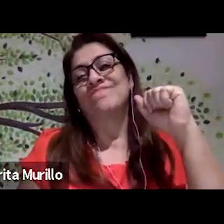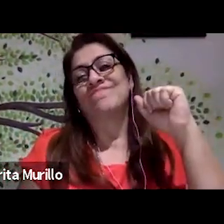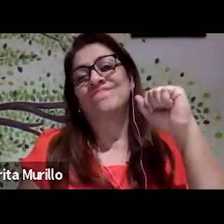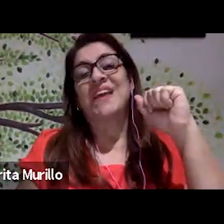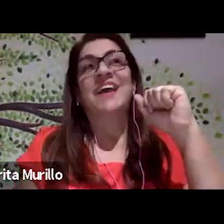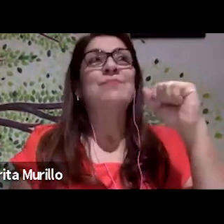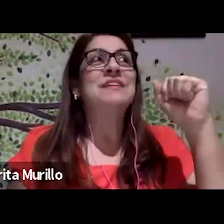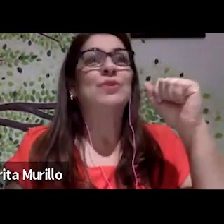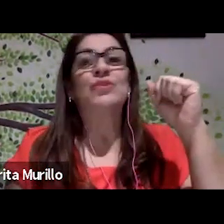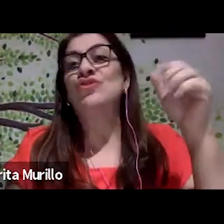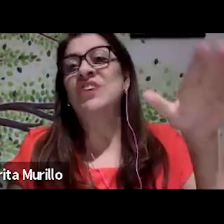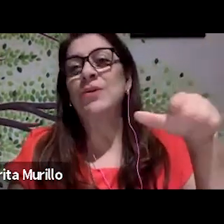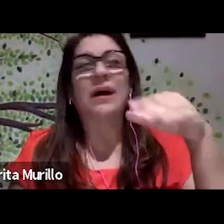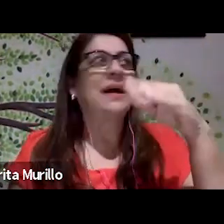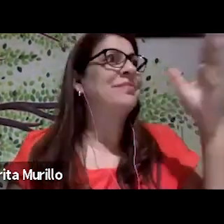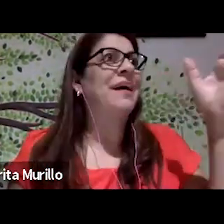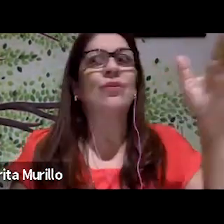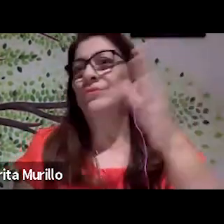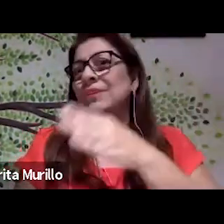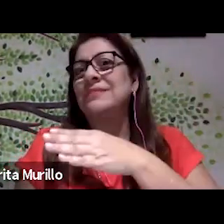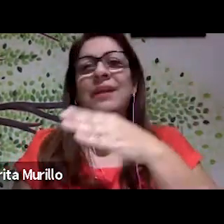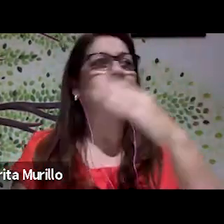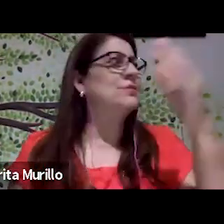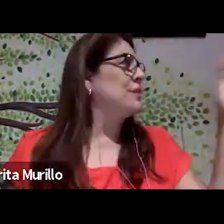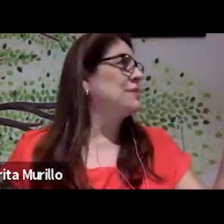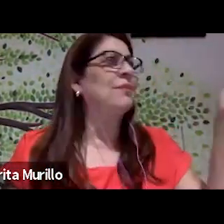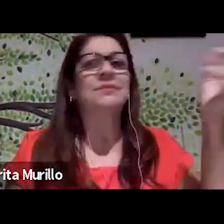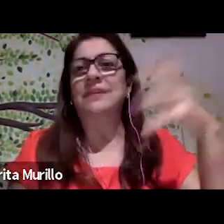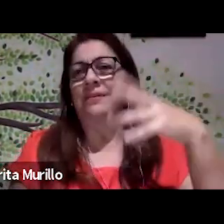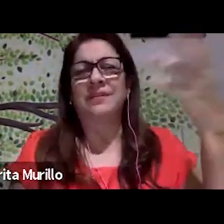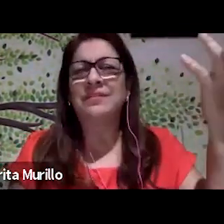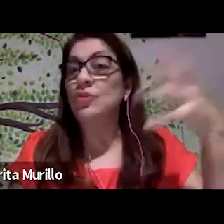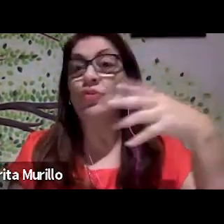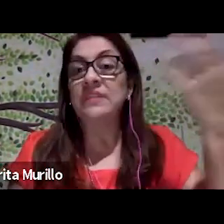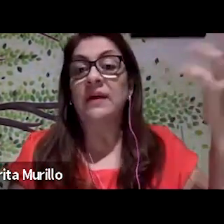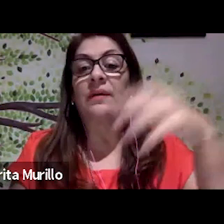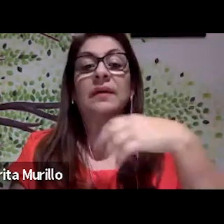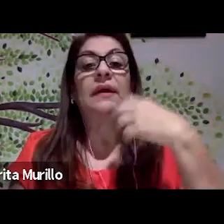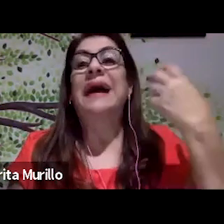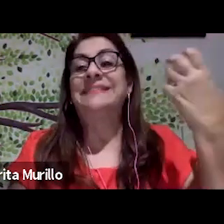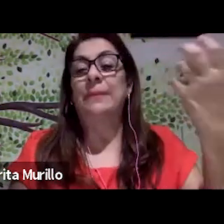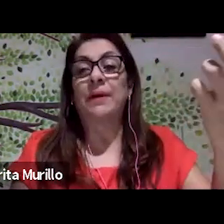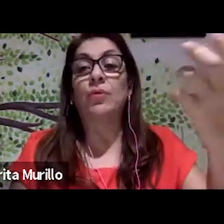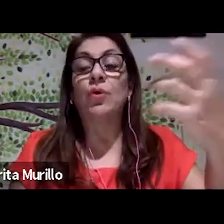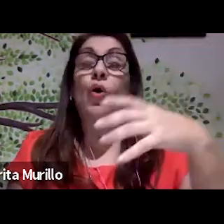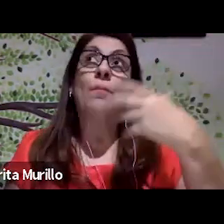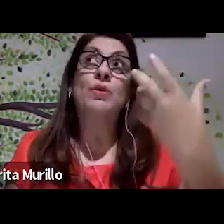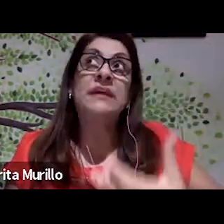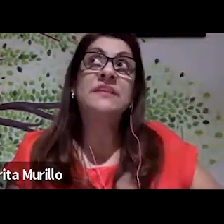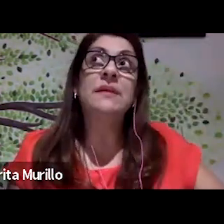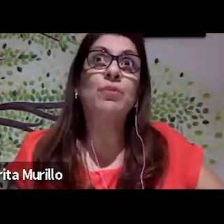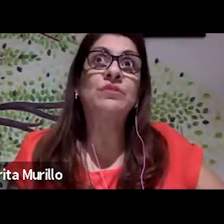conozco es más cuando yo sigo a tal otro y a tal otro ya tal otra y uno está Atrapado